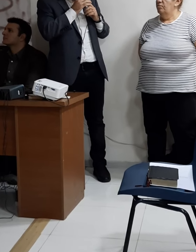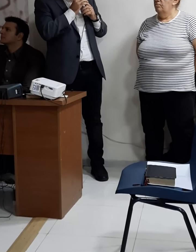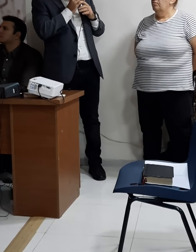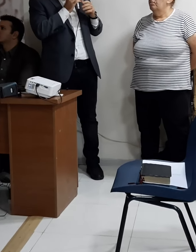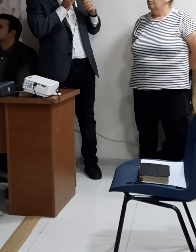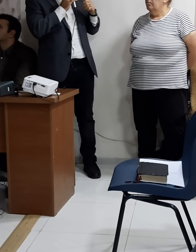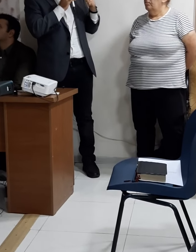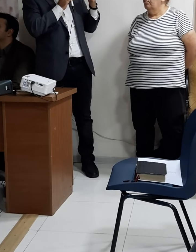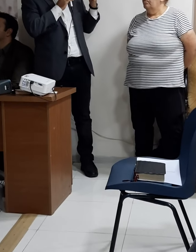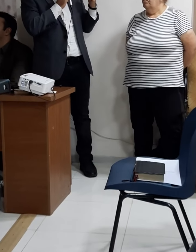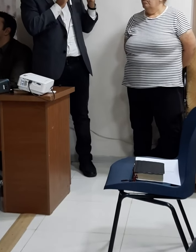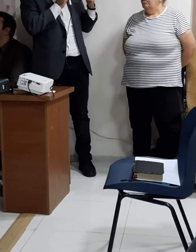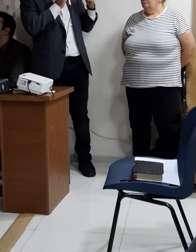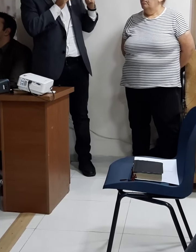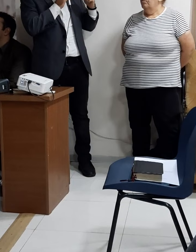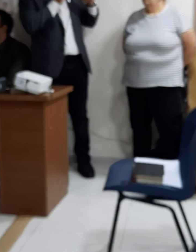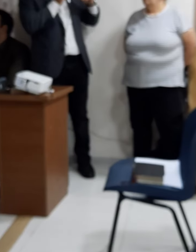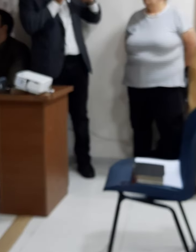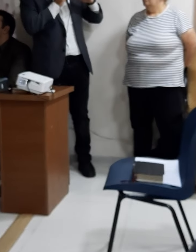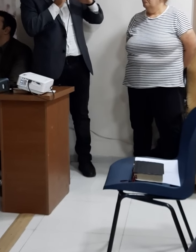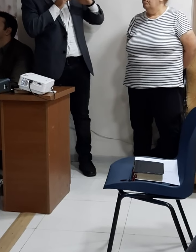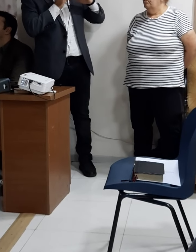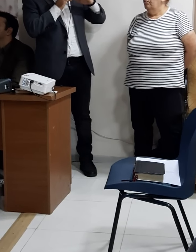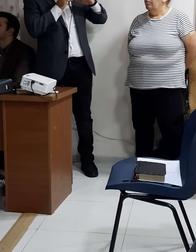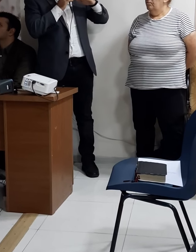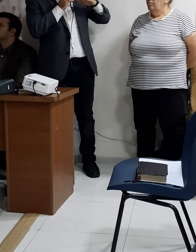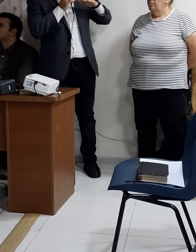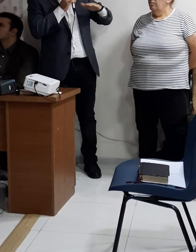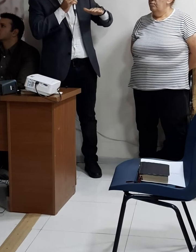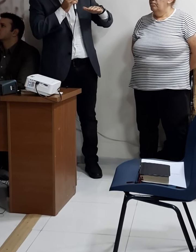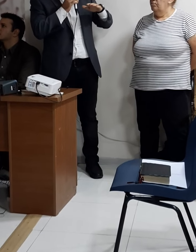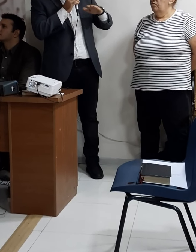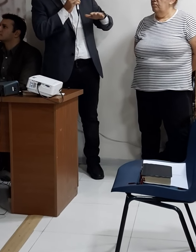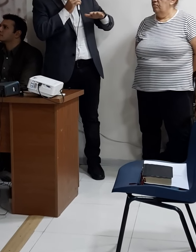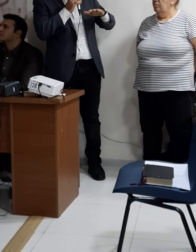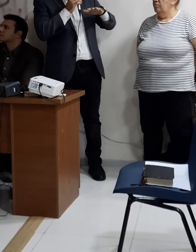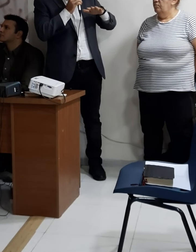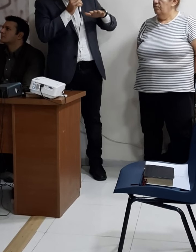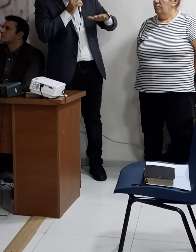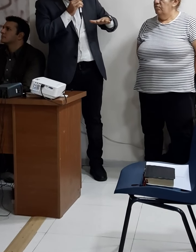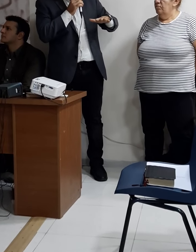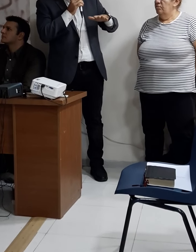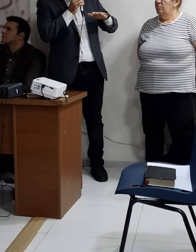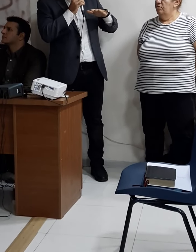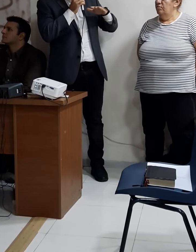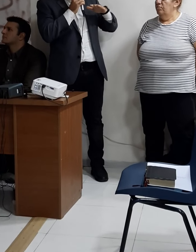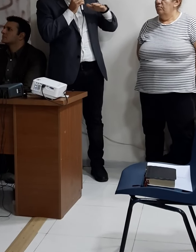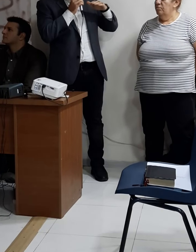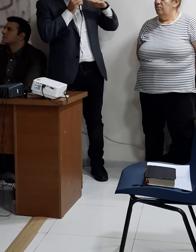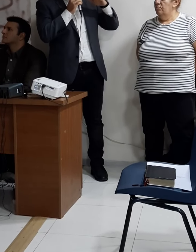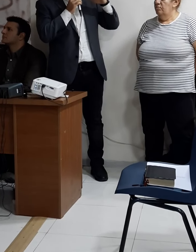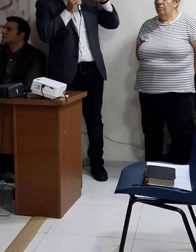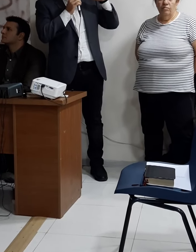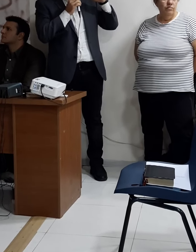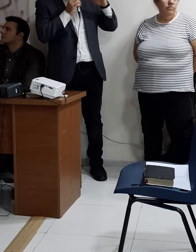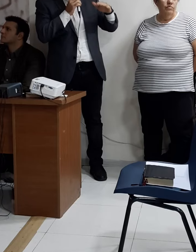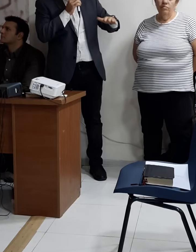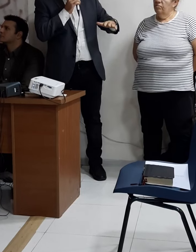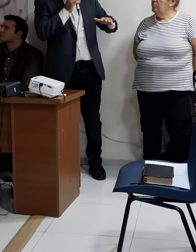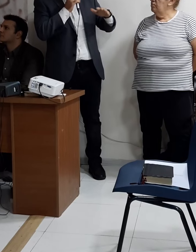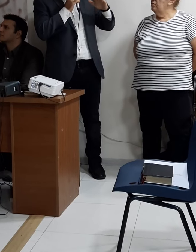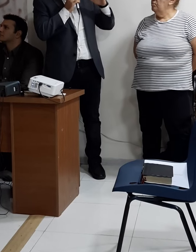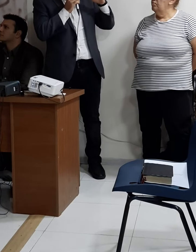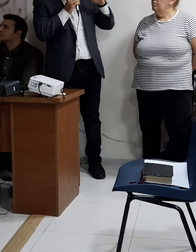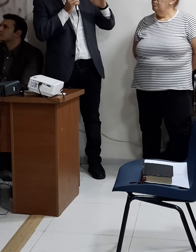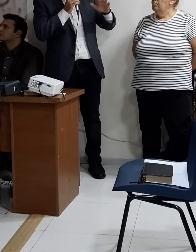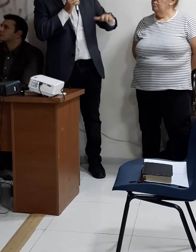կամ նմանվում է այն անմիտ մարդուն, ով իր տունը կառուցում է այս ավազի վրա, ուրիշ խոսքով իր